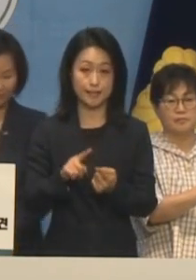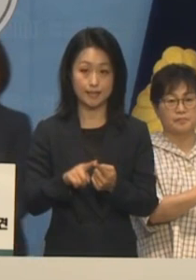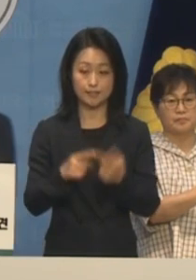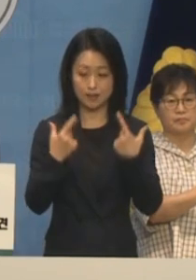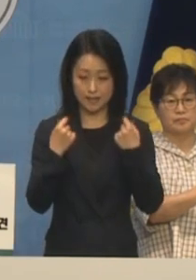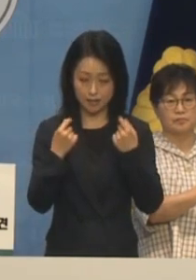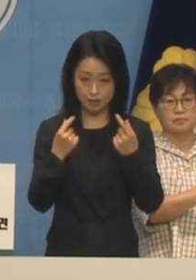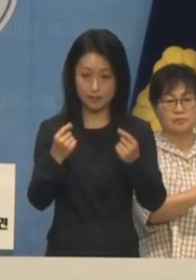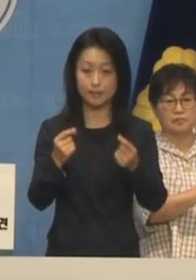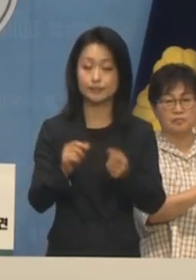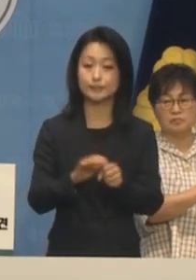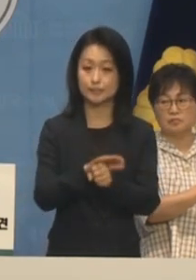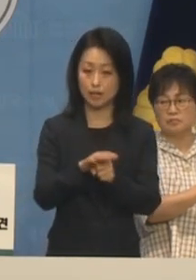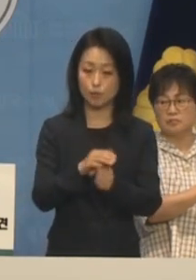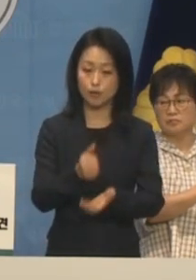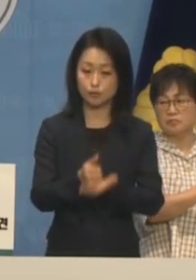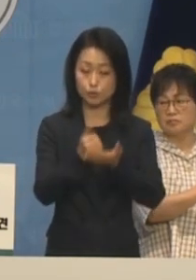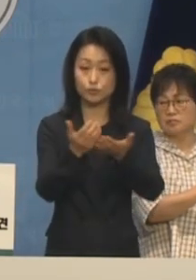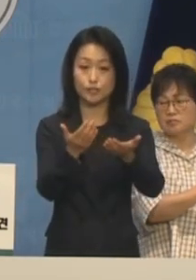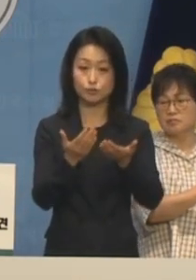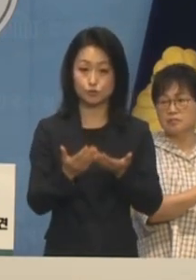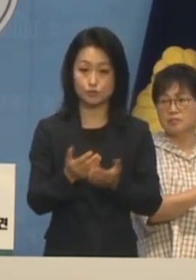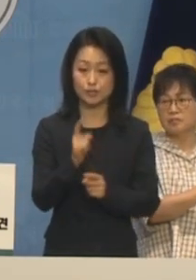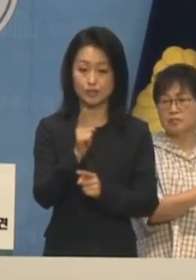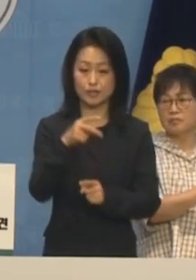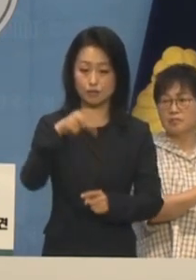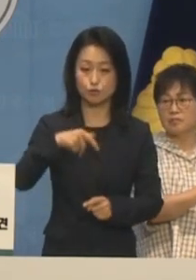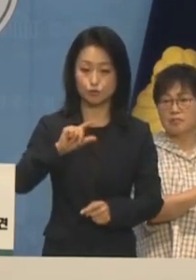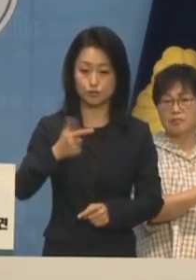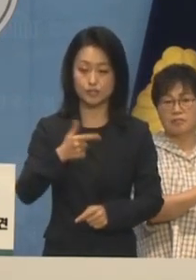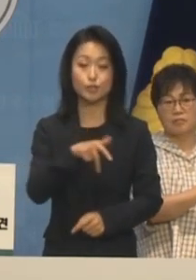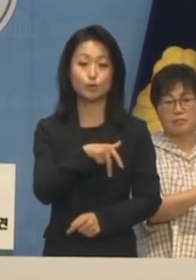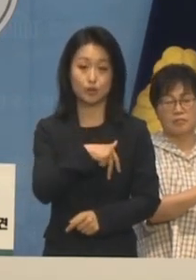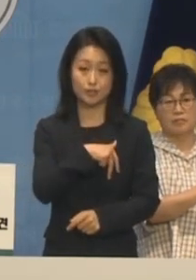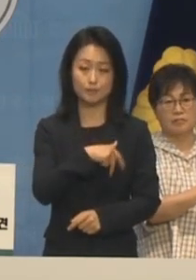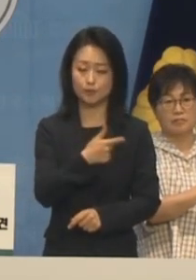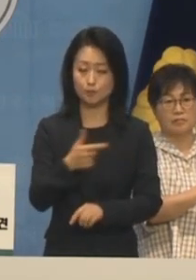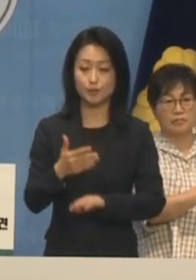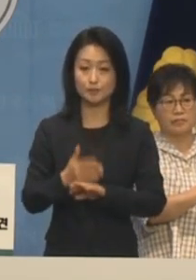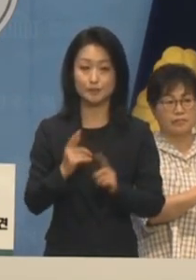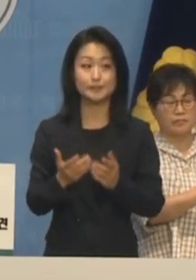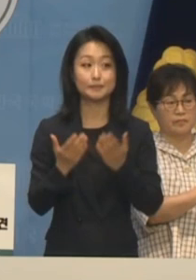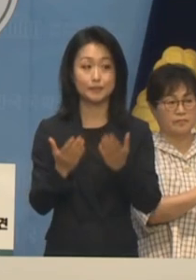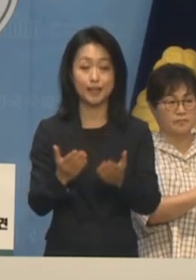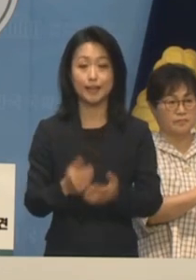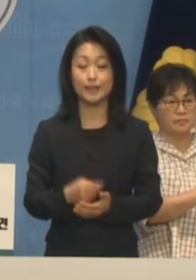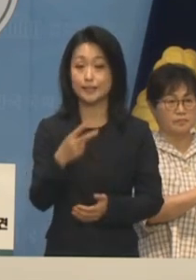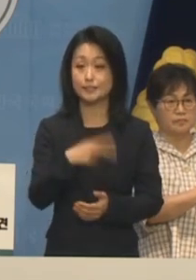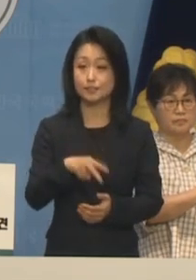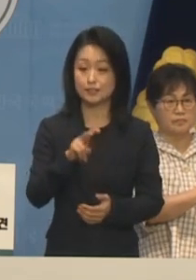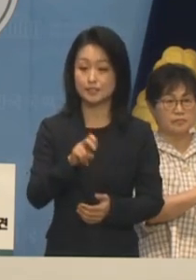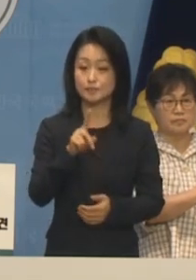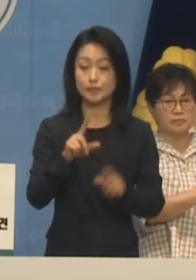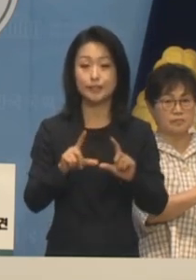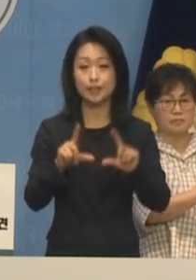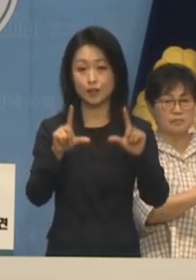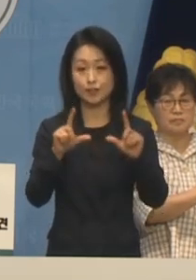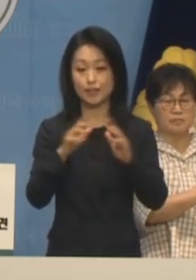한결같은 애정과 존중을 보여주시는 이수진 유니온님께 진심으로 감사드립니다.